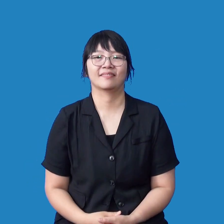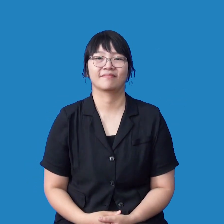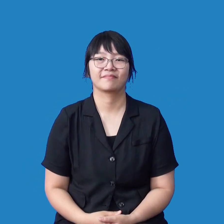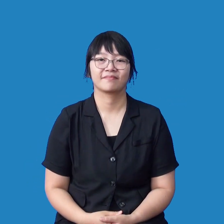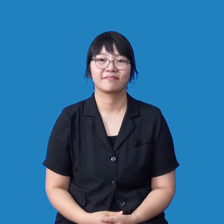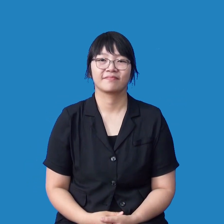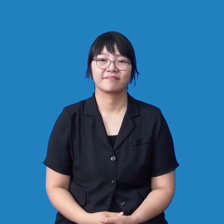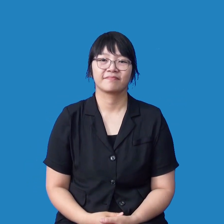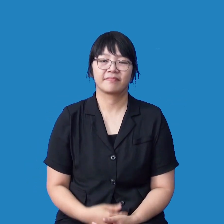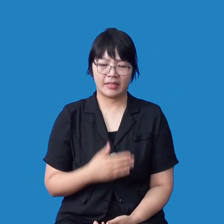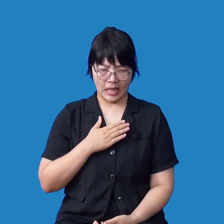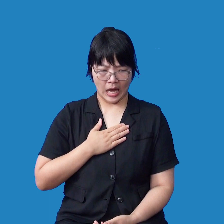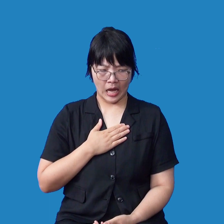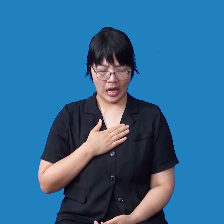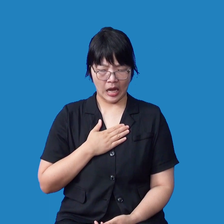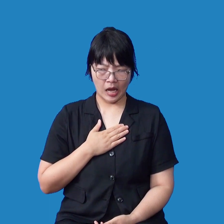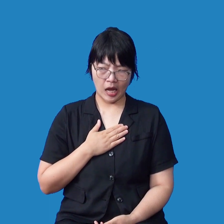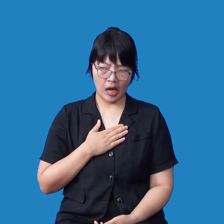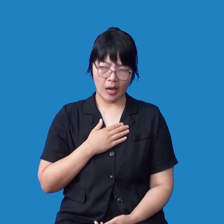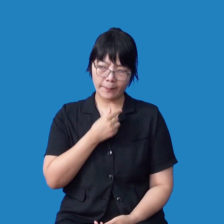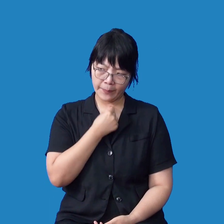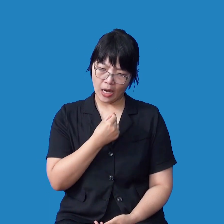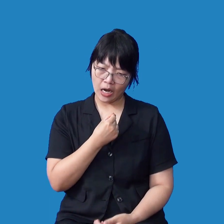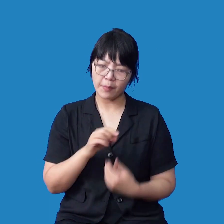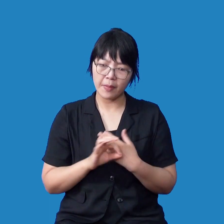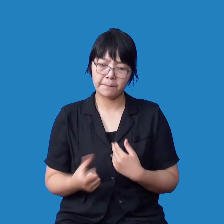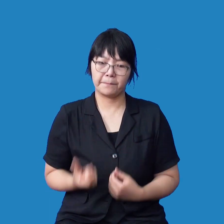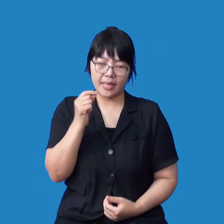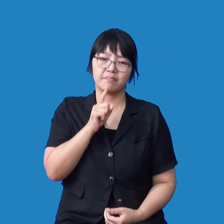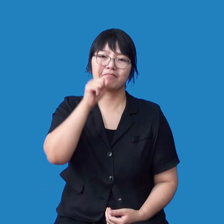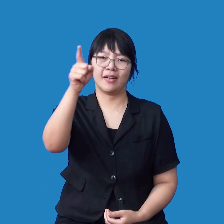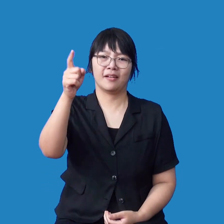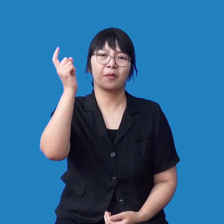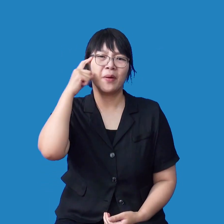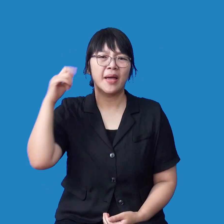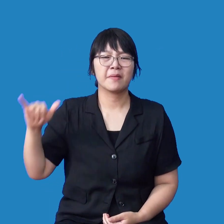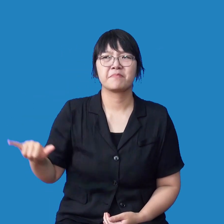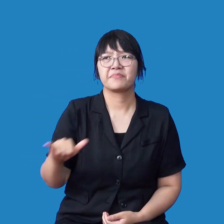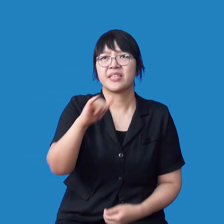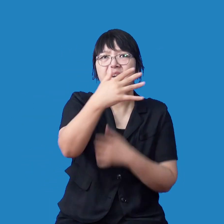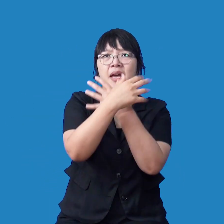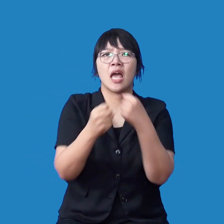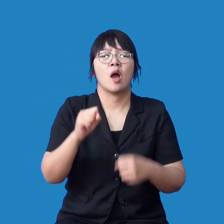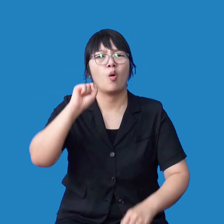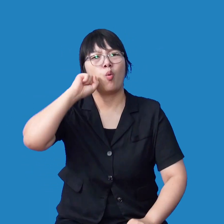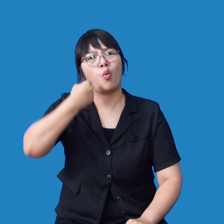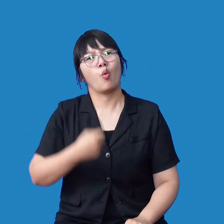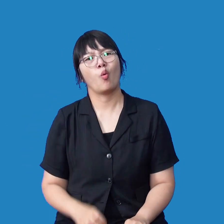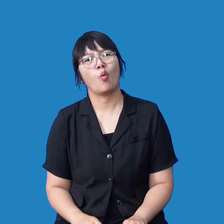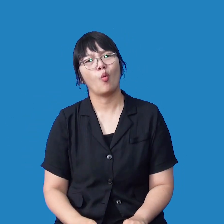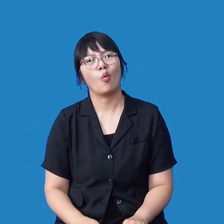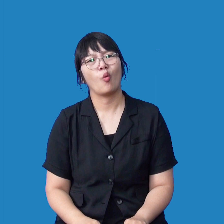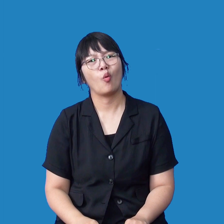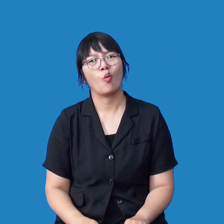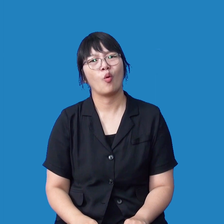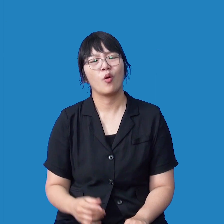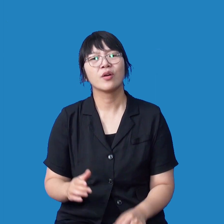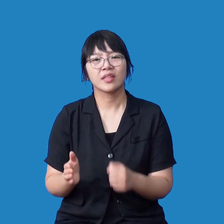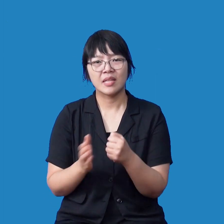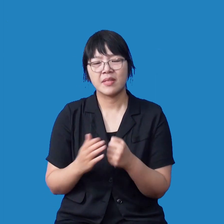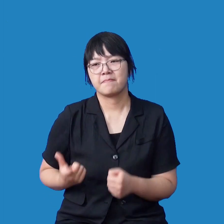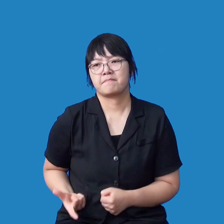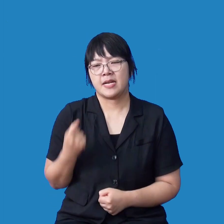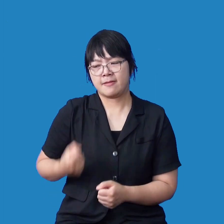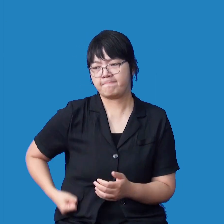근데 내가 하려면 여러분 빨리 지금 하셔야 돼요. 비행기 표를 구하기 어려워요, 벌써. 그래서